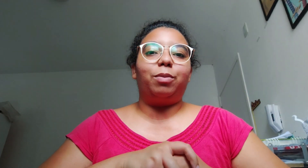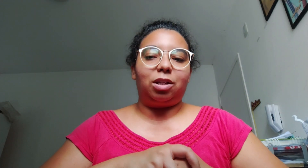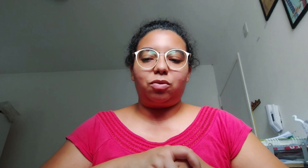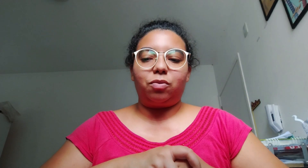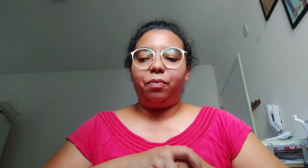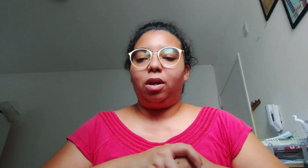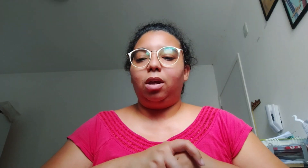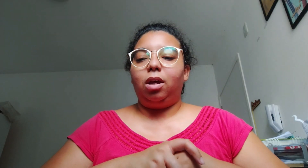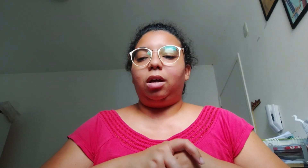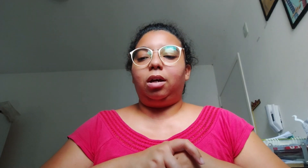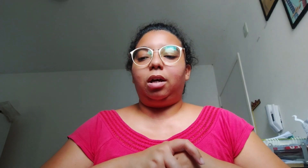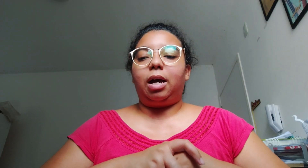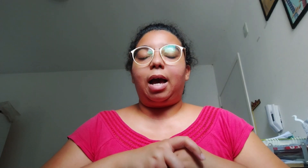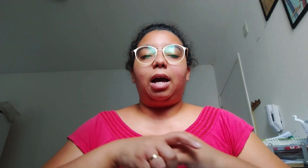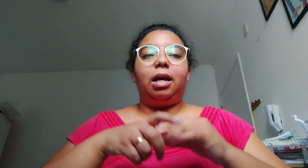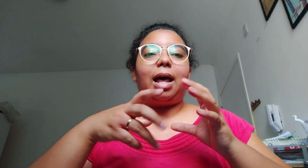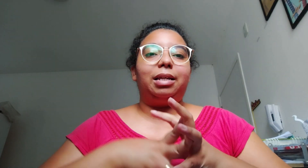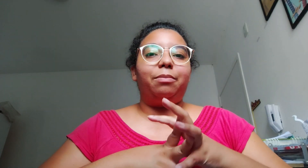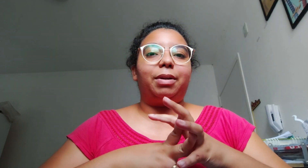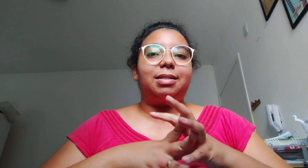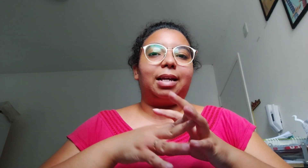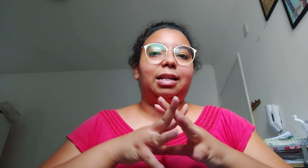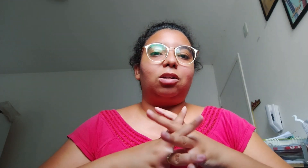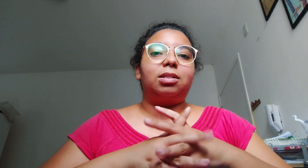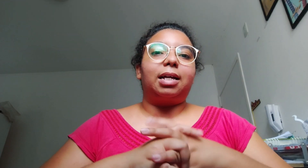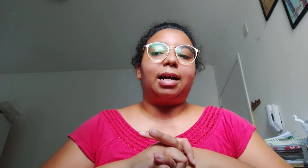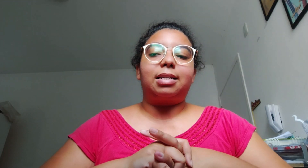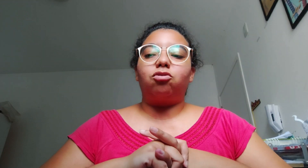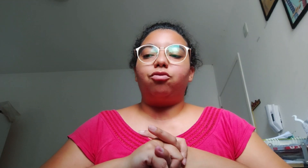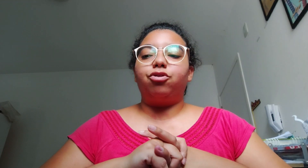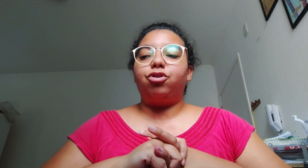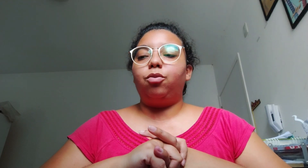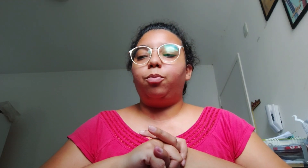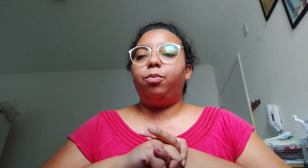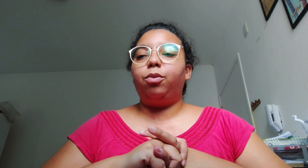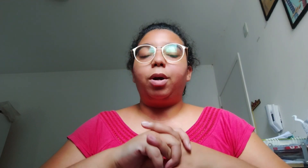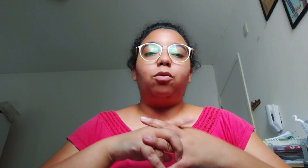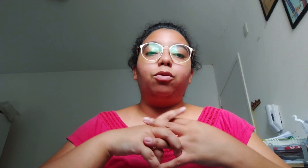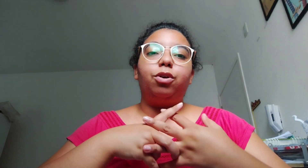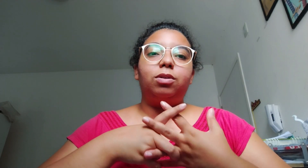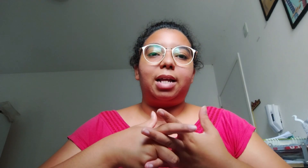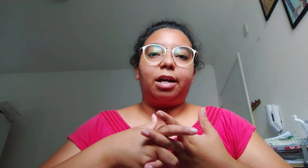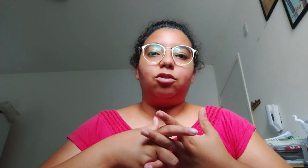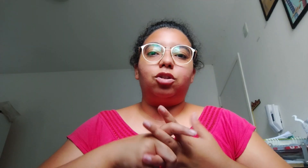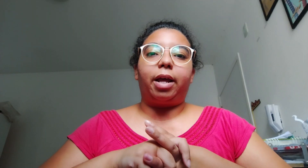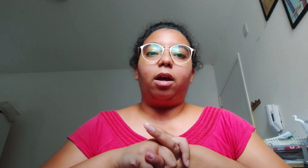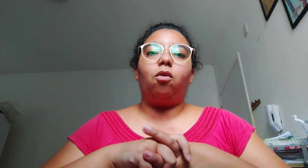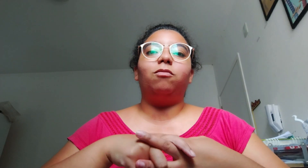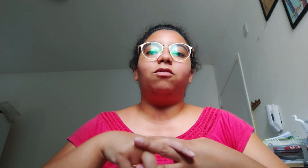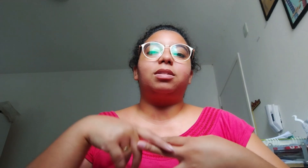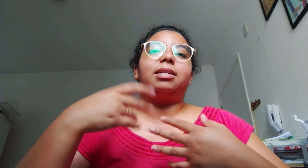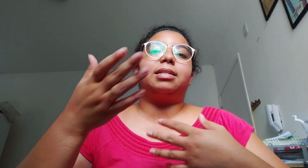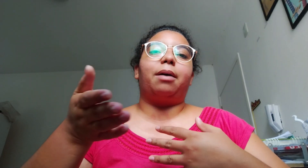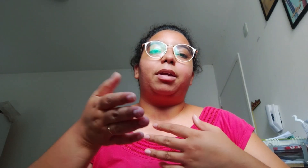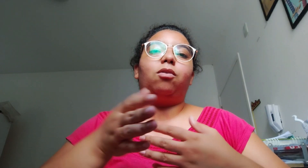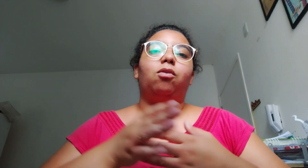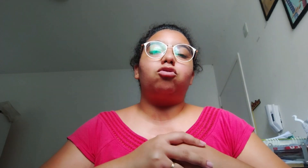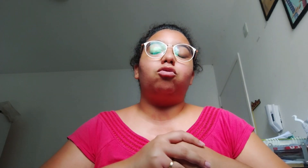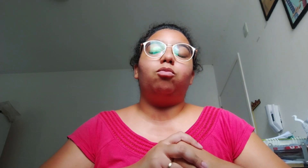isso. A Libras aqui na nossa casa, ela surgiu por uma curiosidade, né? Como vocês sabem, eu gosto muito